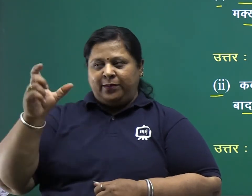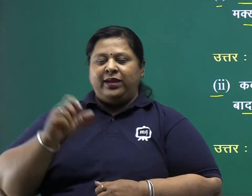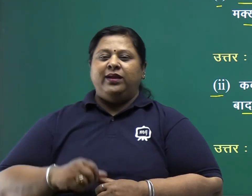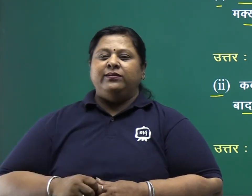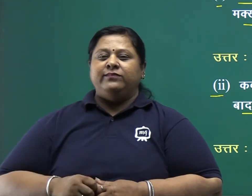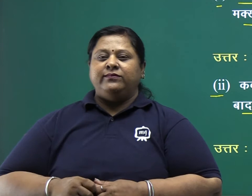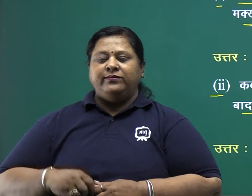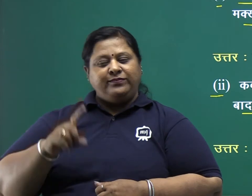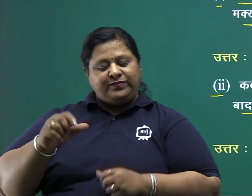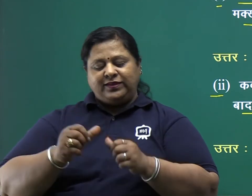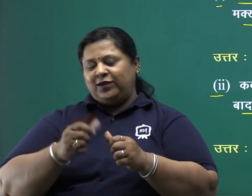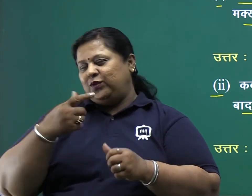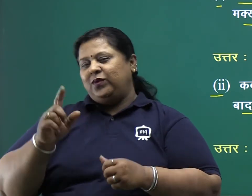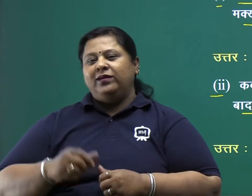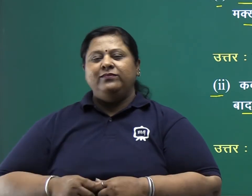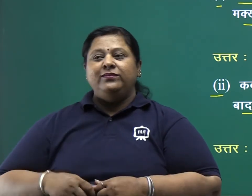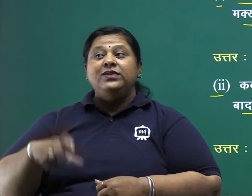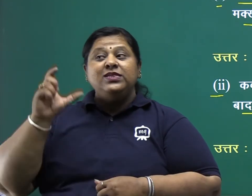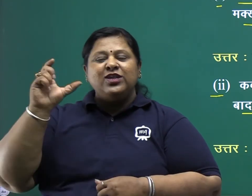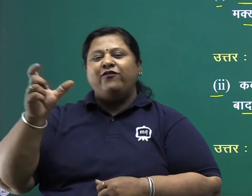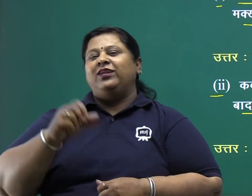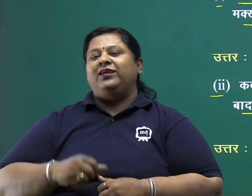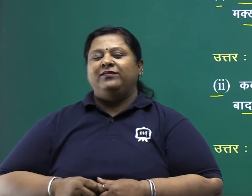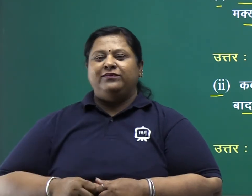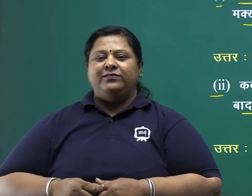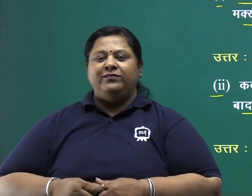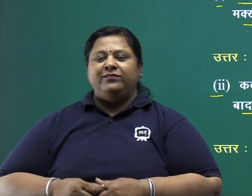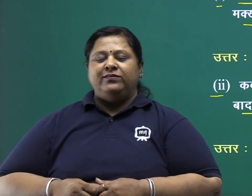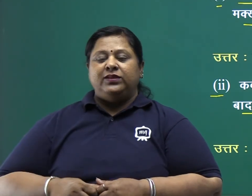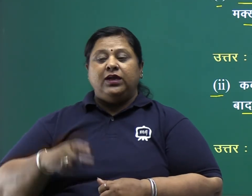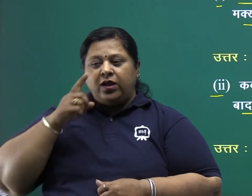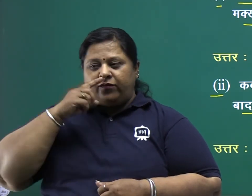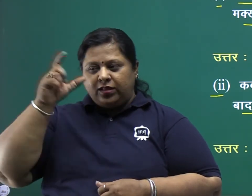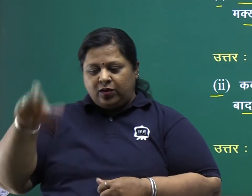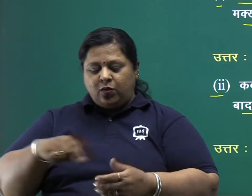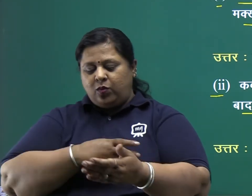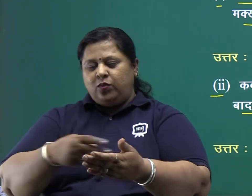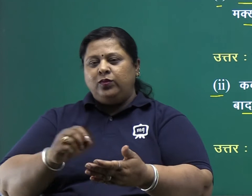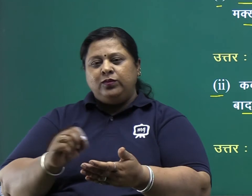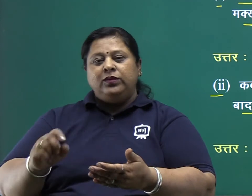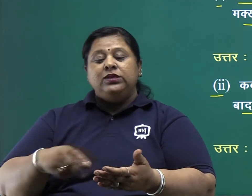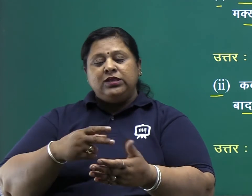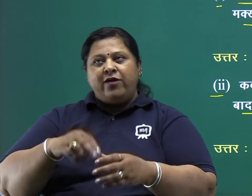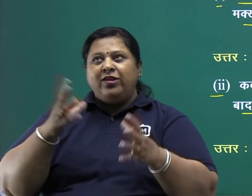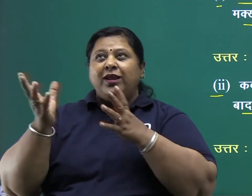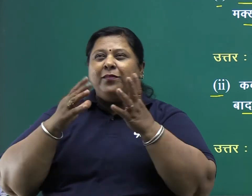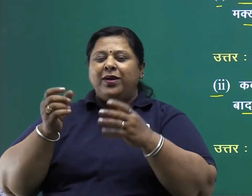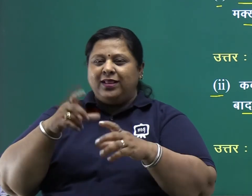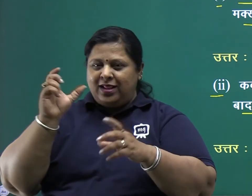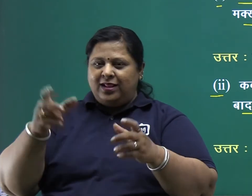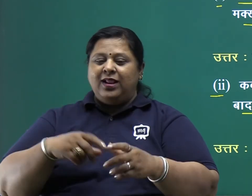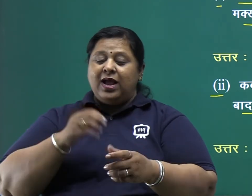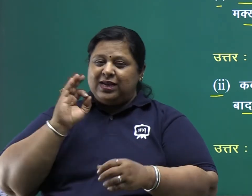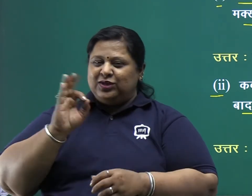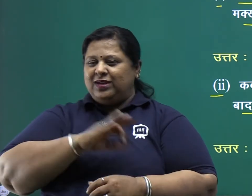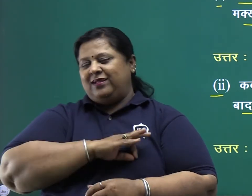के। तो हमारा सही उत्तर होगा सावन के। कवियत्री को सावन के बादल अच्छे